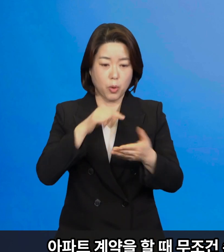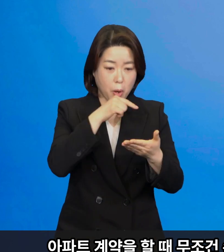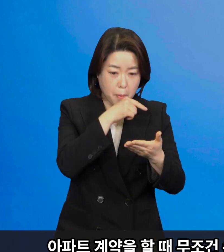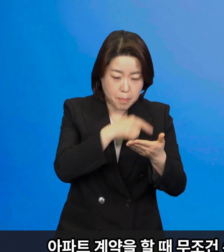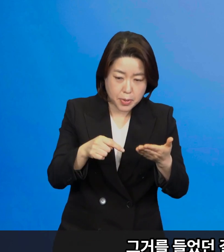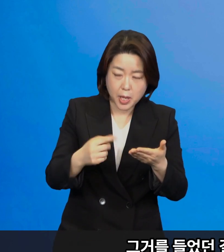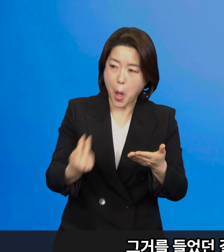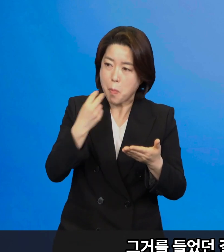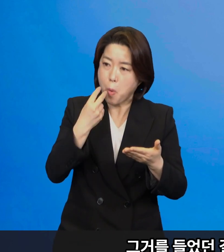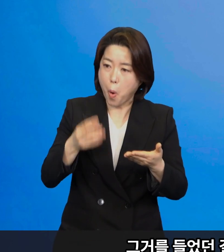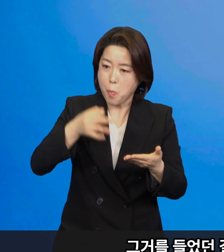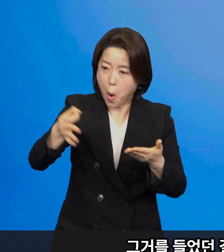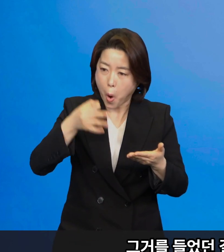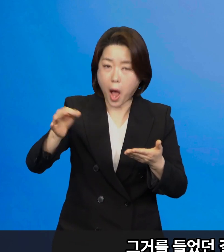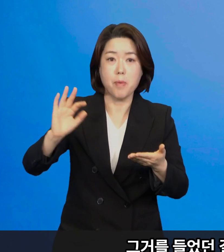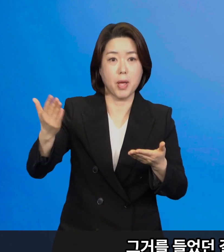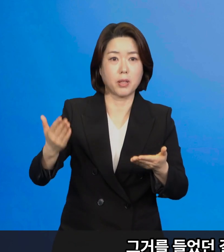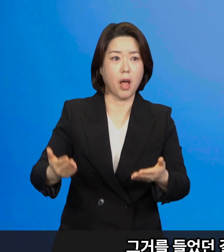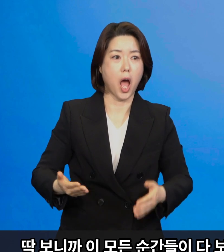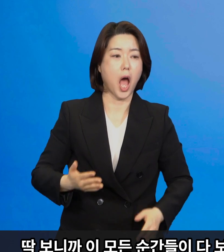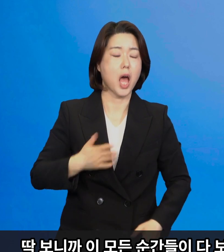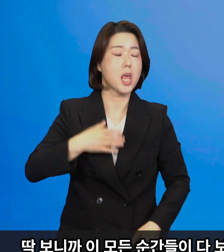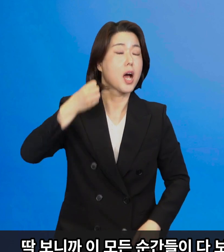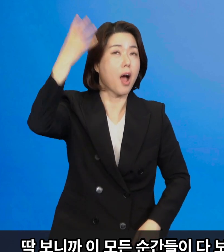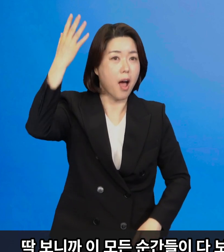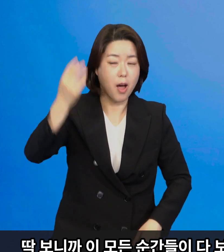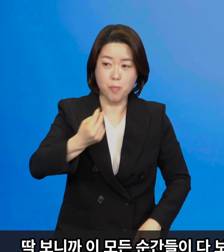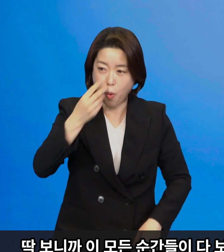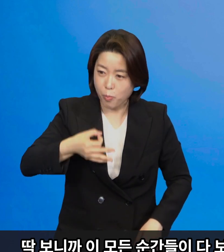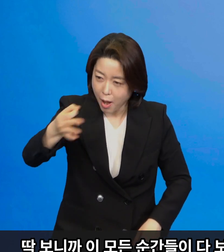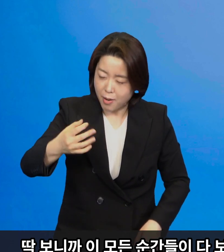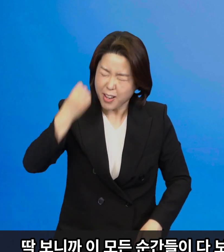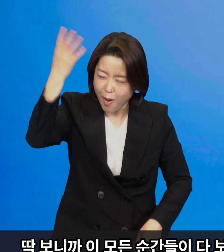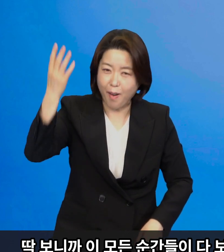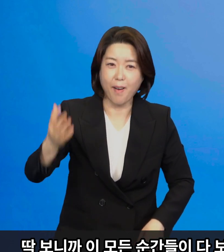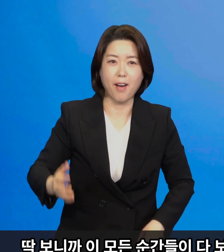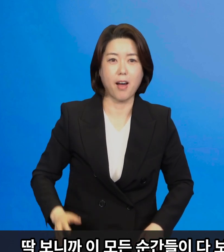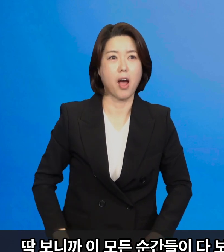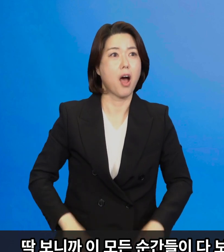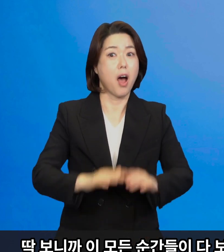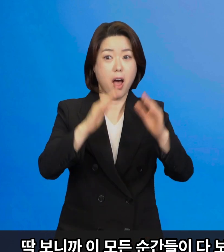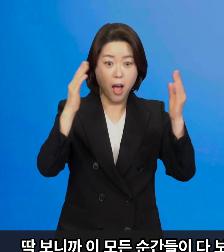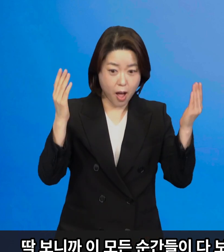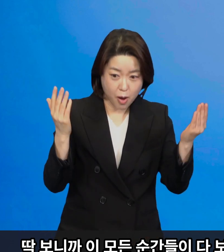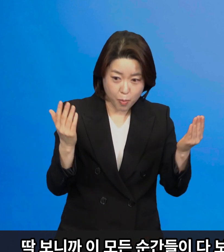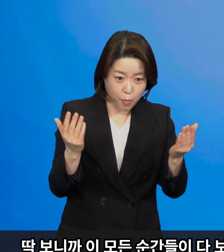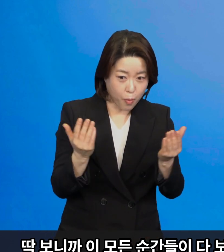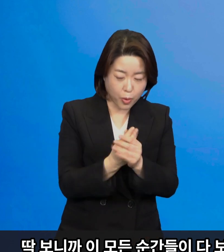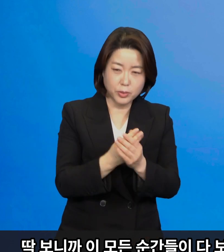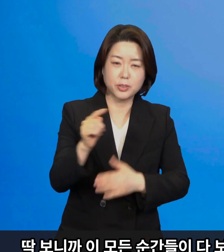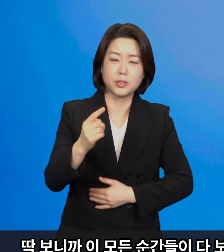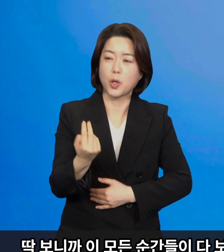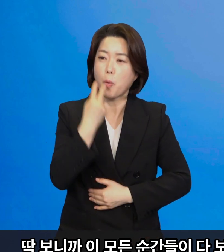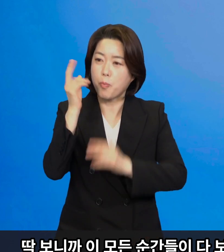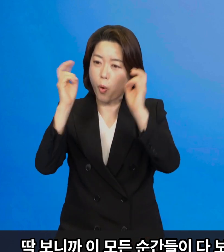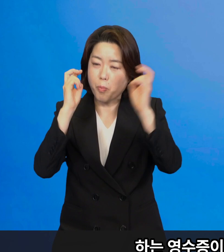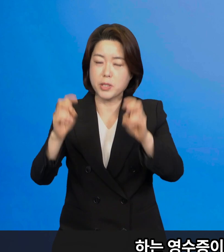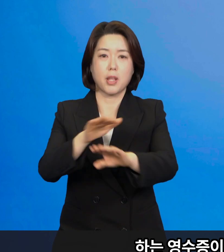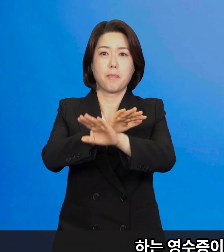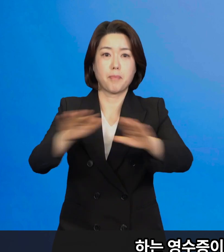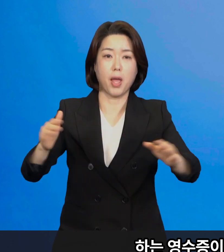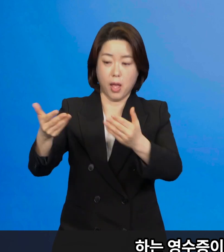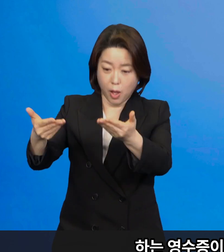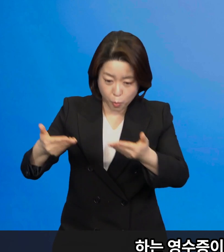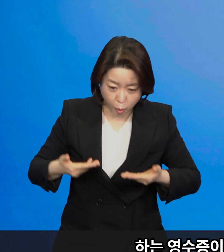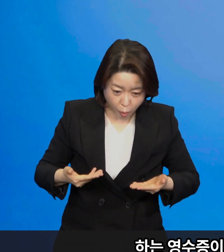있는 거예요. 그걸 들었던 걸 제가 잊고 있다가 딱 보니까 이 모든 수만 불이 다 보험회사에서 처리가 되었습니다라고